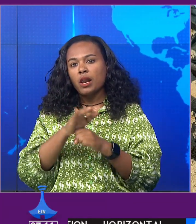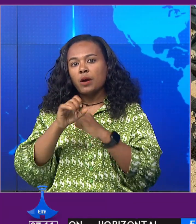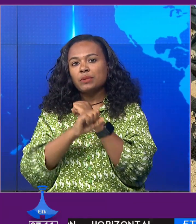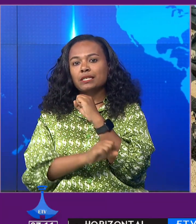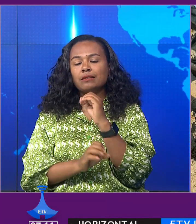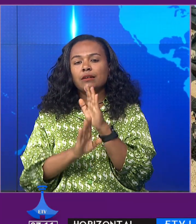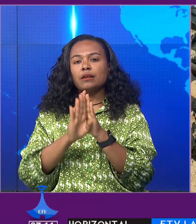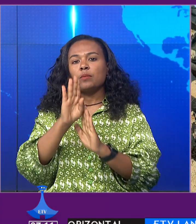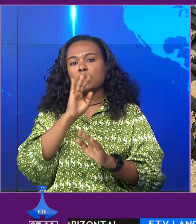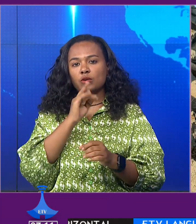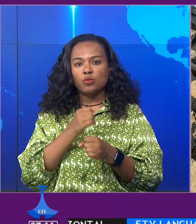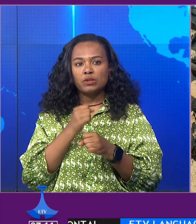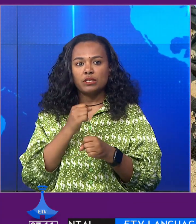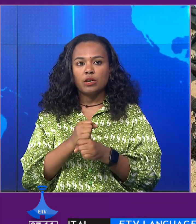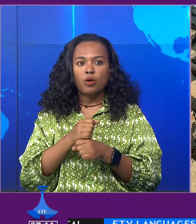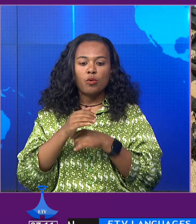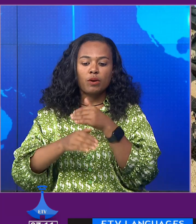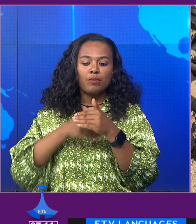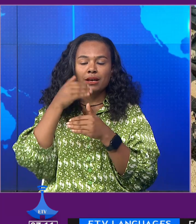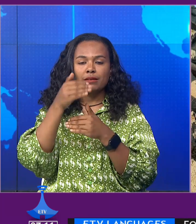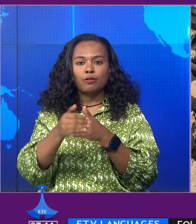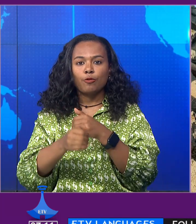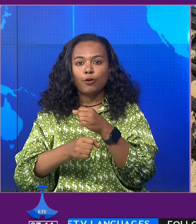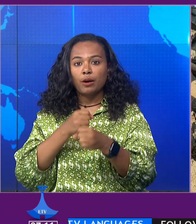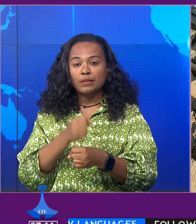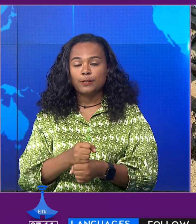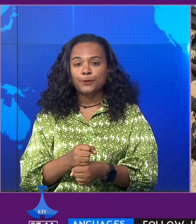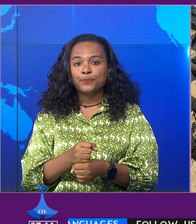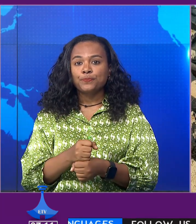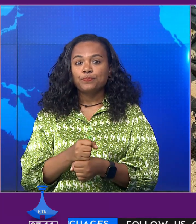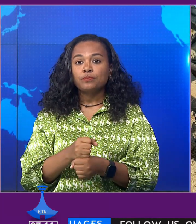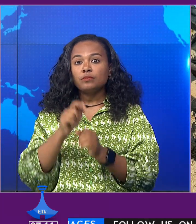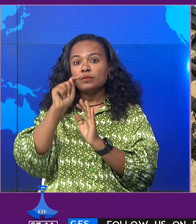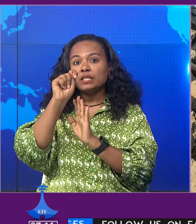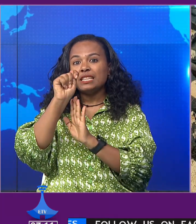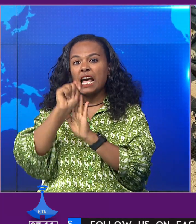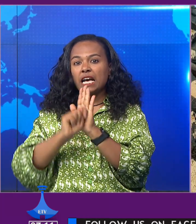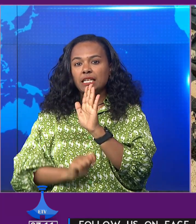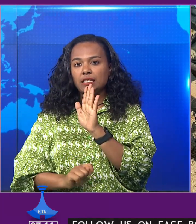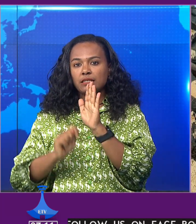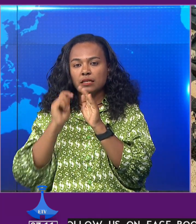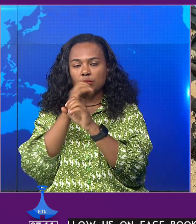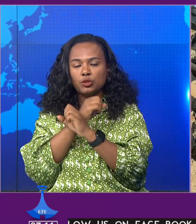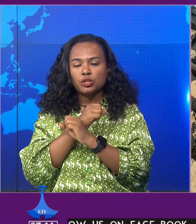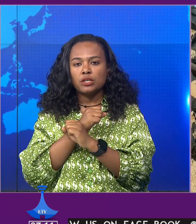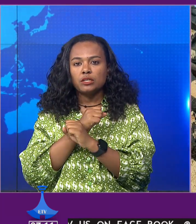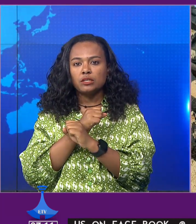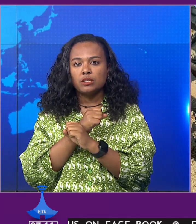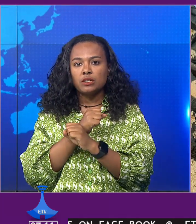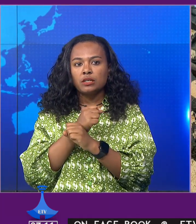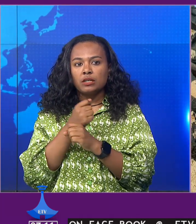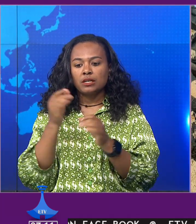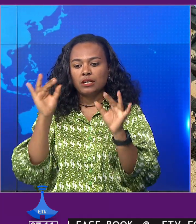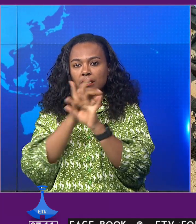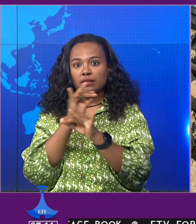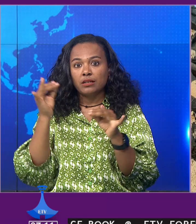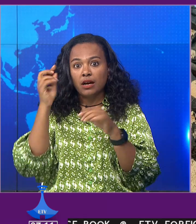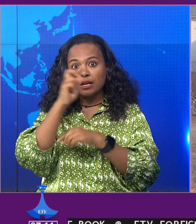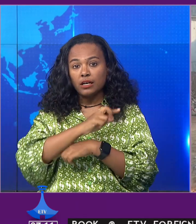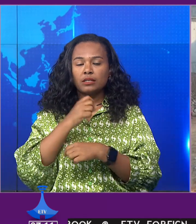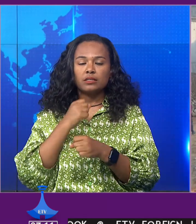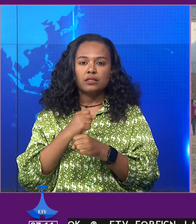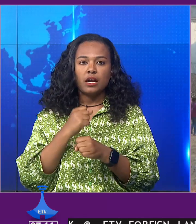ነው የምንሰራው። በሚቀጥለው አመት ታህሳስ ለመጨረስ ተክተን ሌትና ቀን